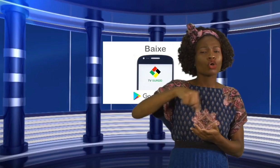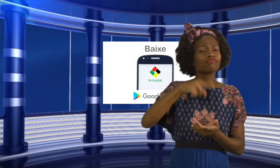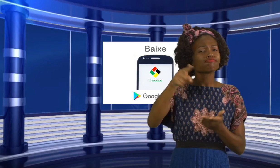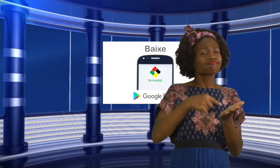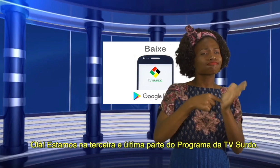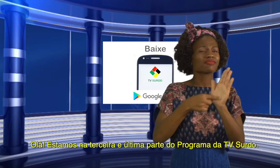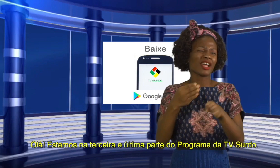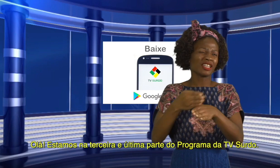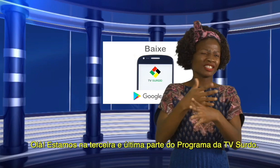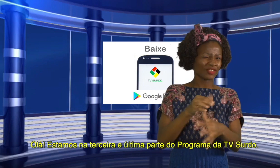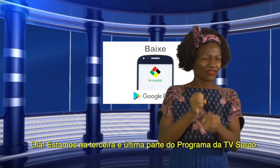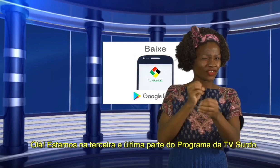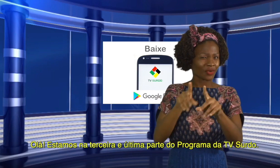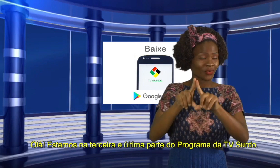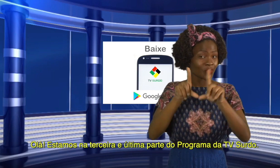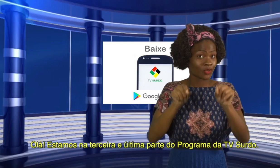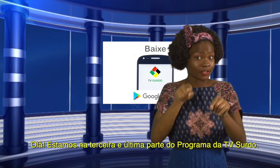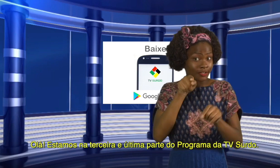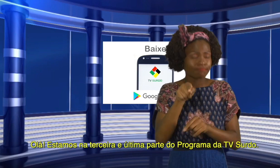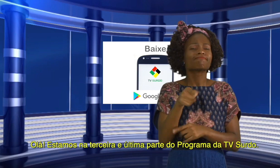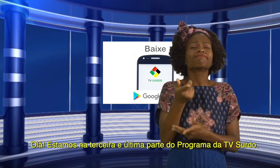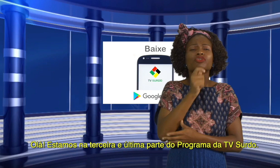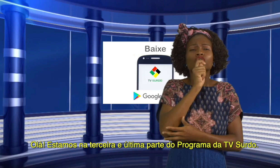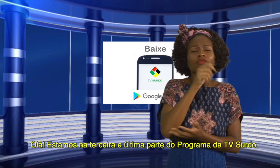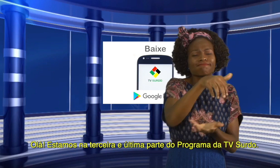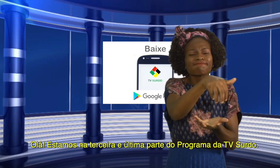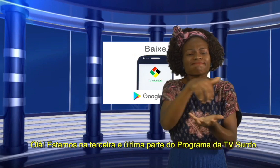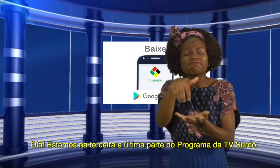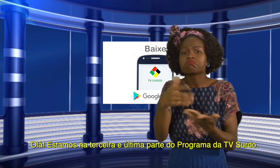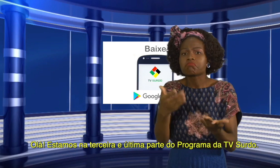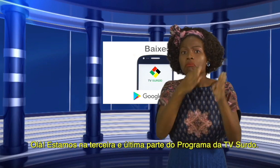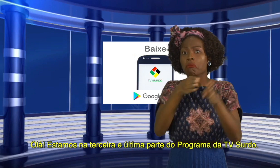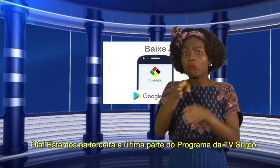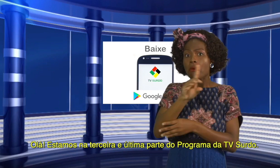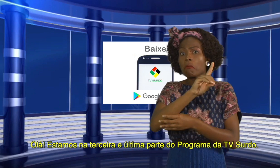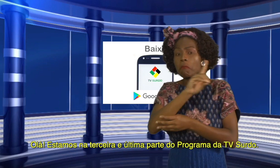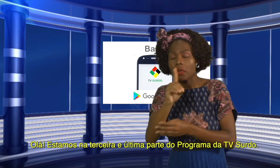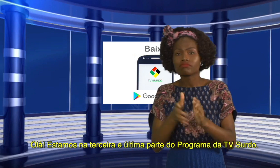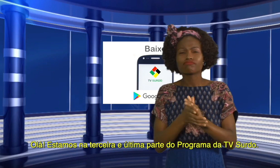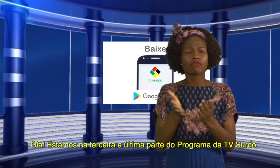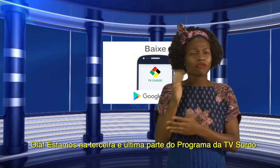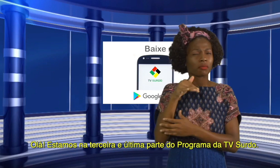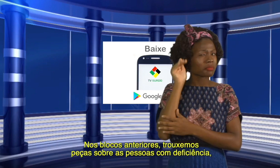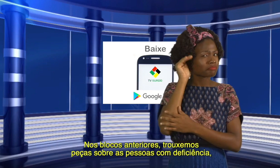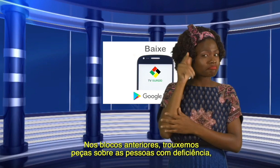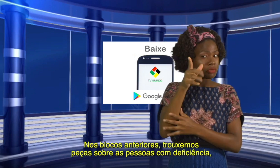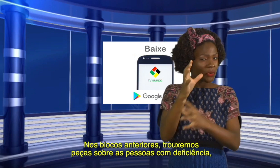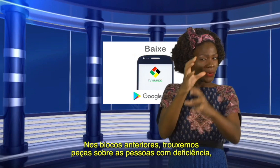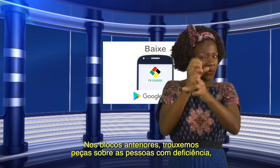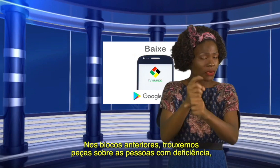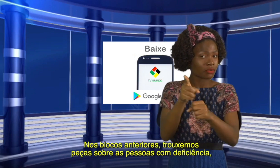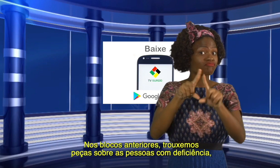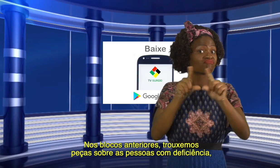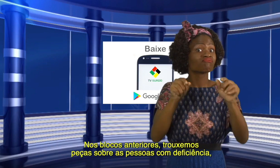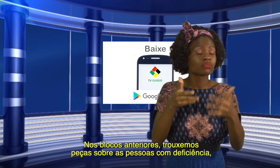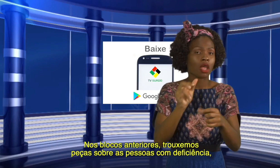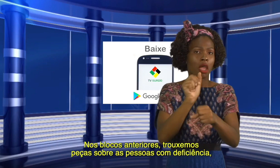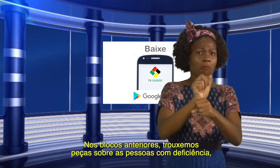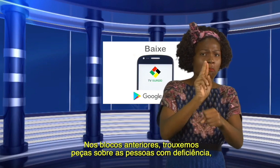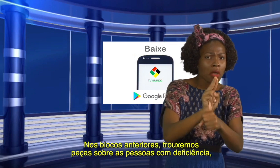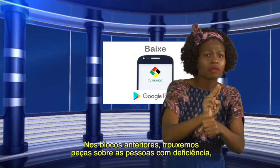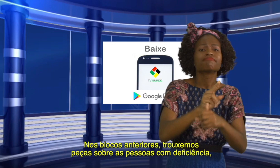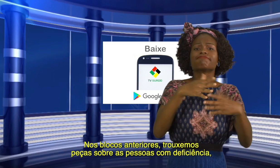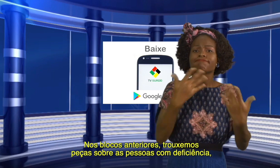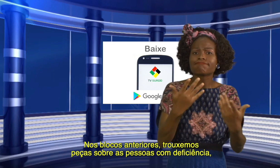Olá. Estamos na terceira e última parte do programa da TV surdo. Nos blocos anteriores,